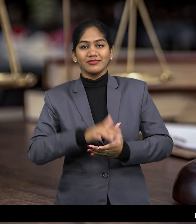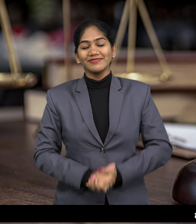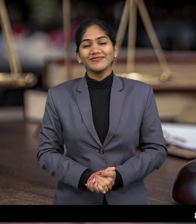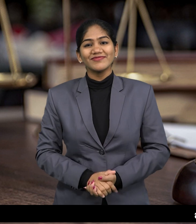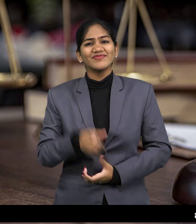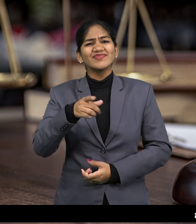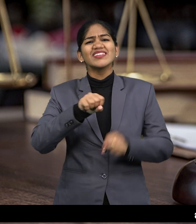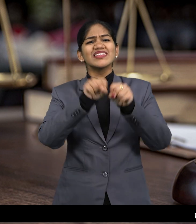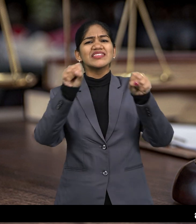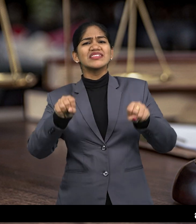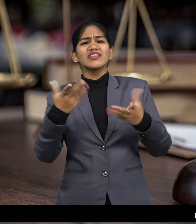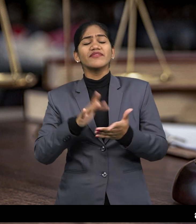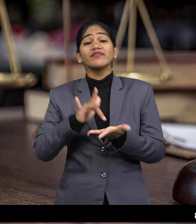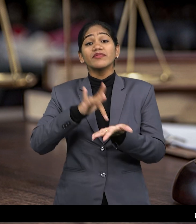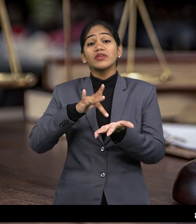భారతదేశ న్యాయ వ్యవస్థ